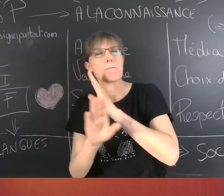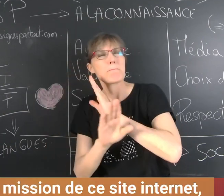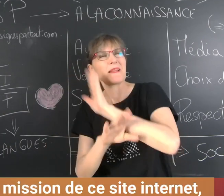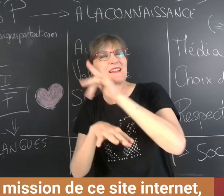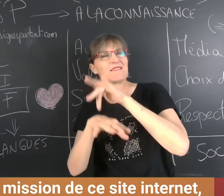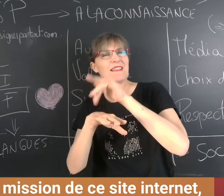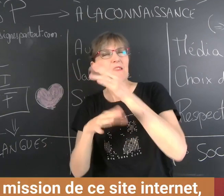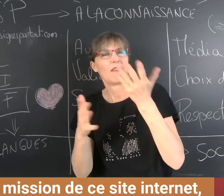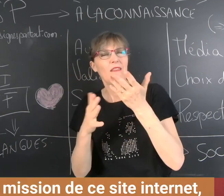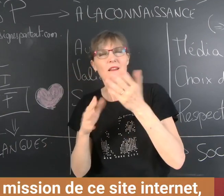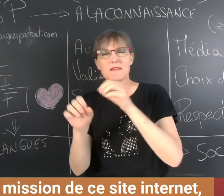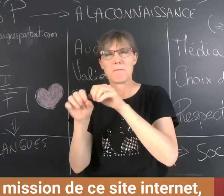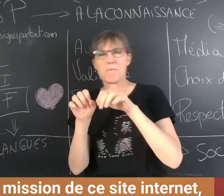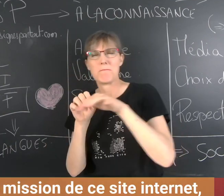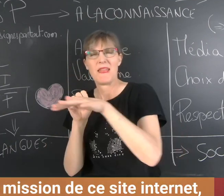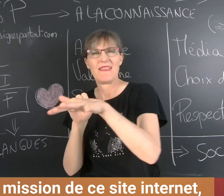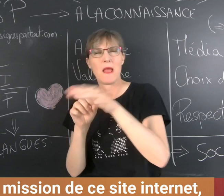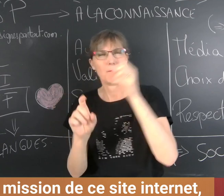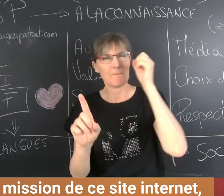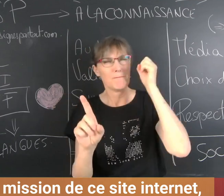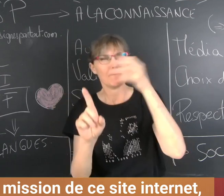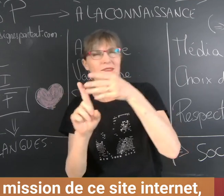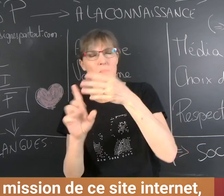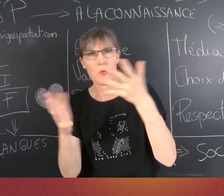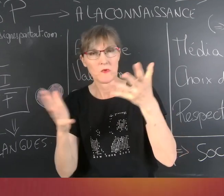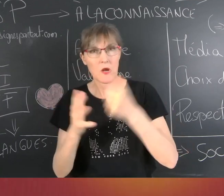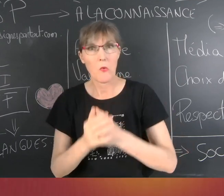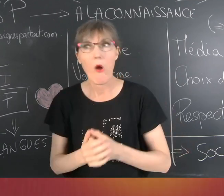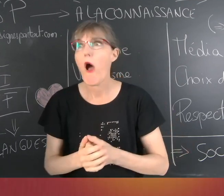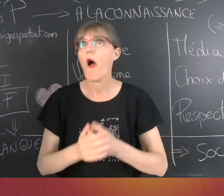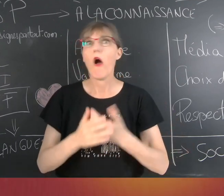Alors la mission de ce site internet,